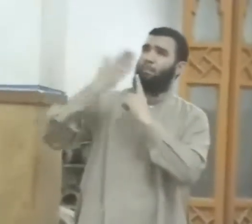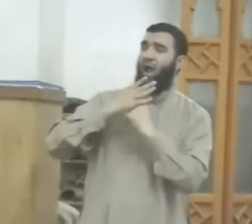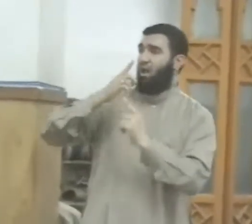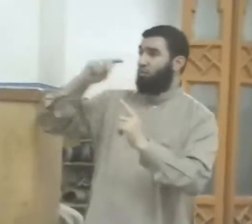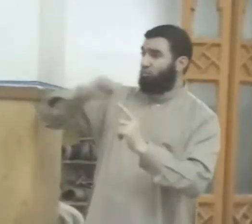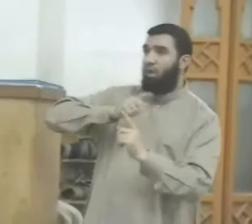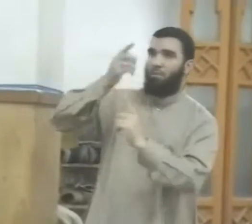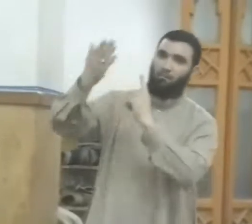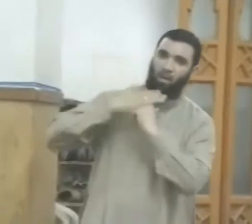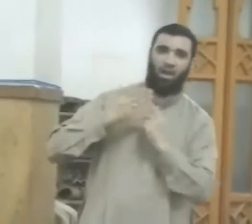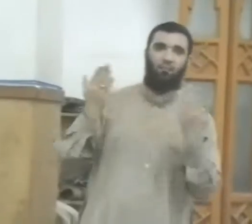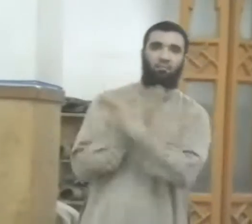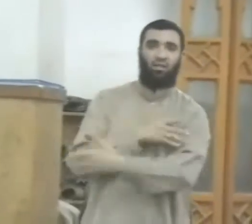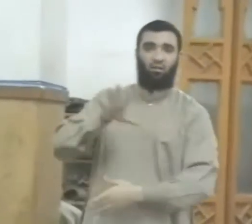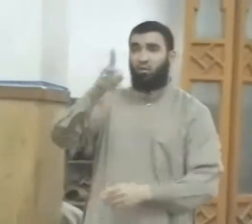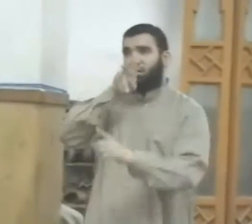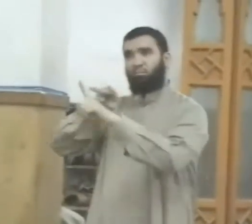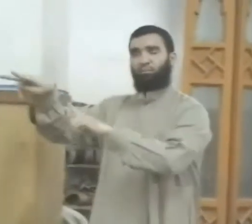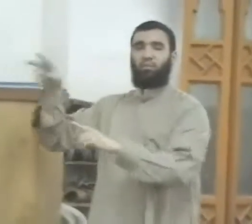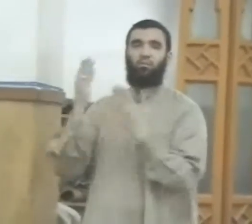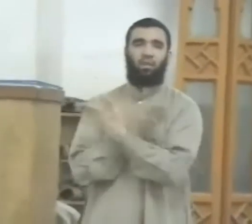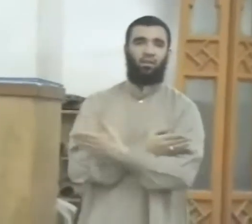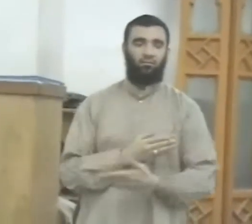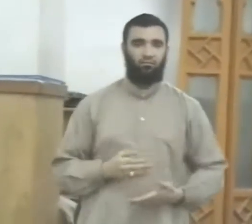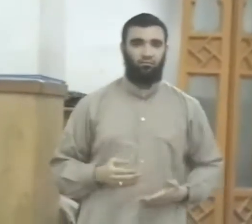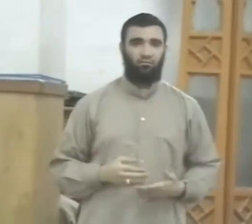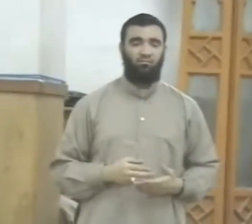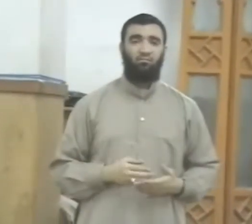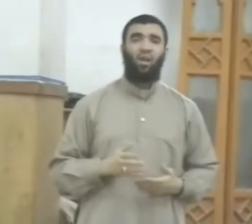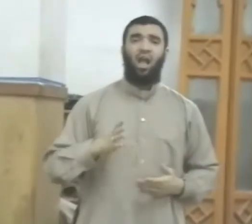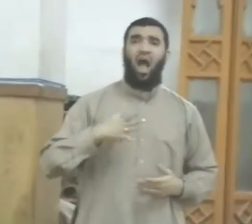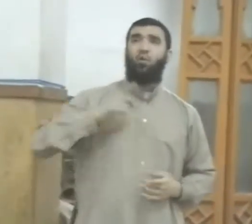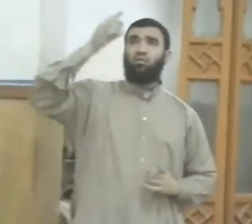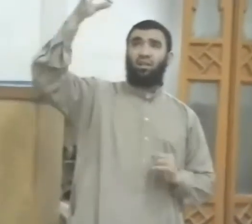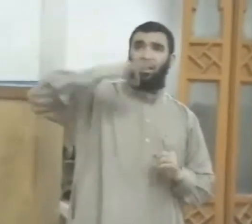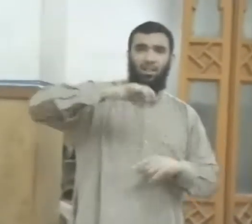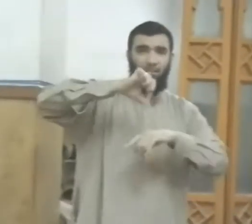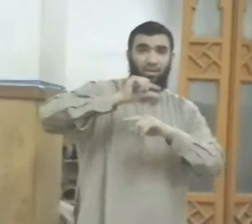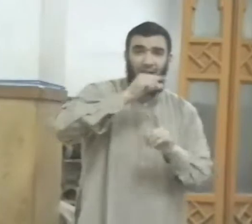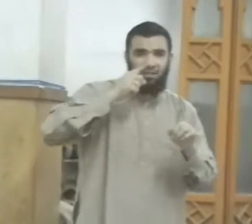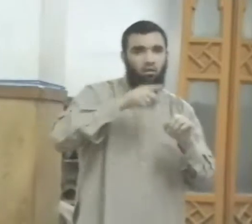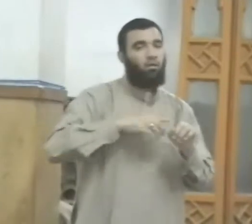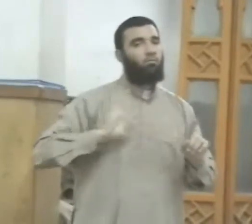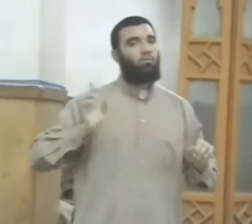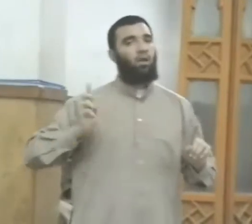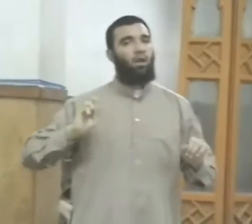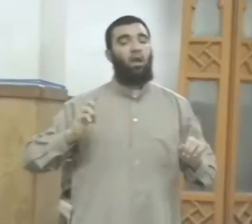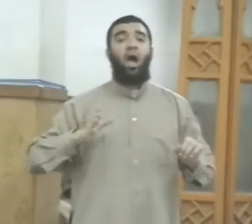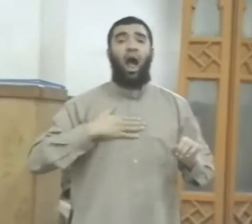على من عادانا. اللهم لا تجعل مصيبتنا في ديننا ولا تجعل الدنيا أكبر همنا ولا